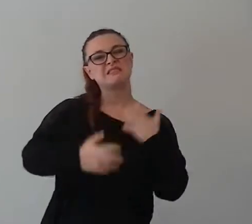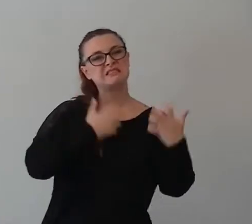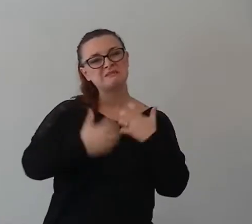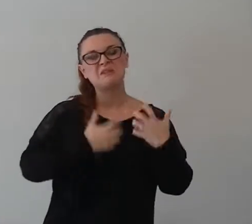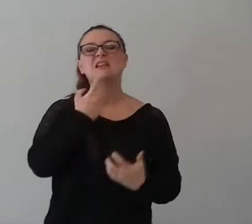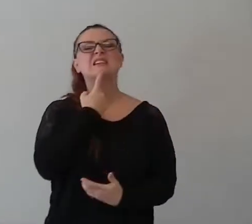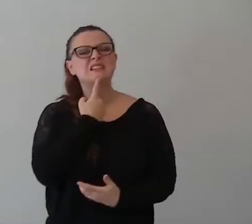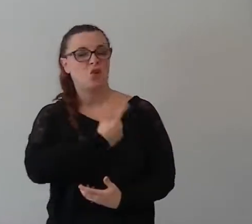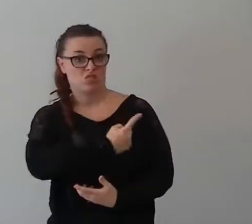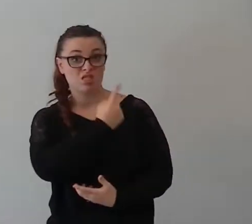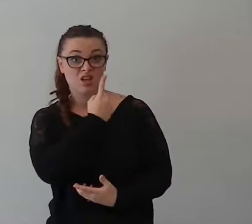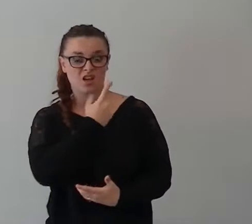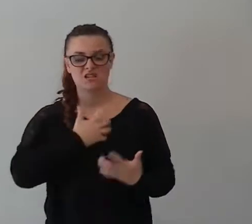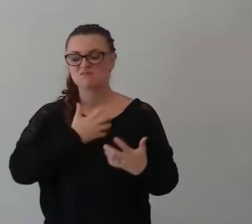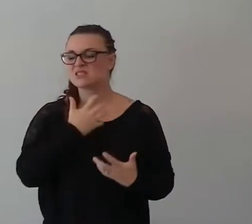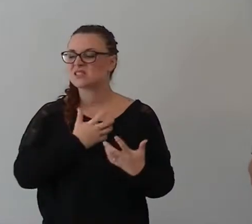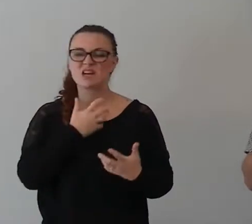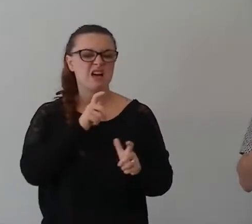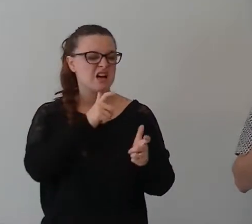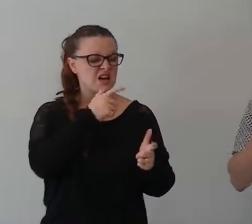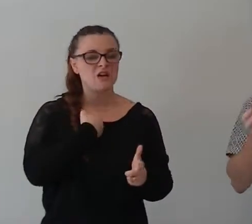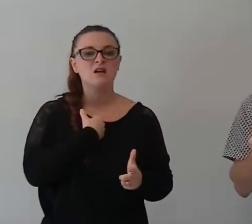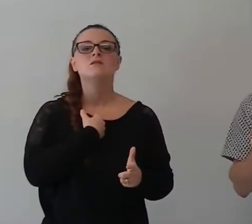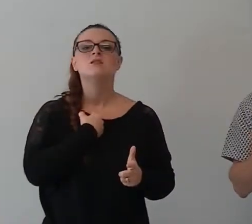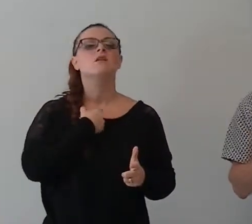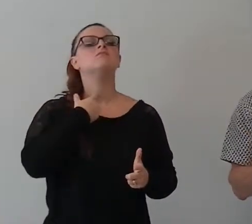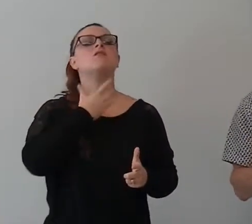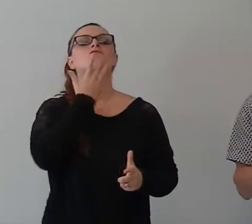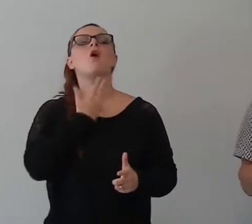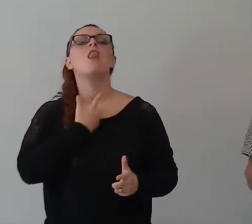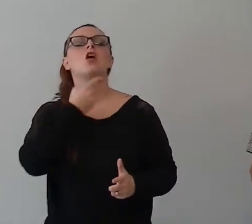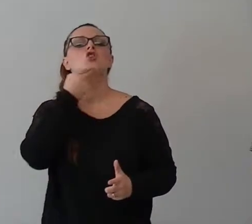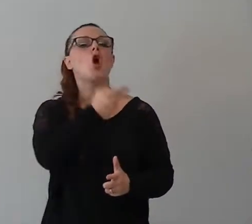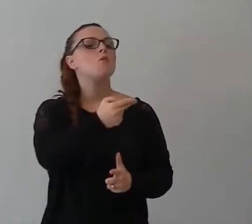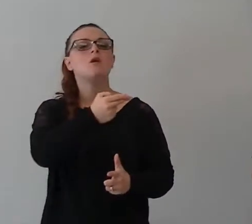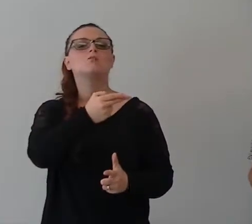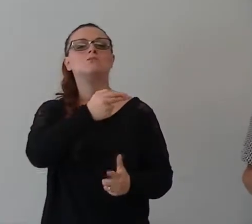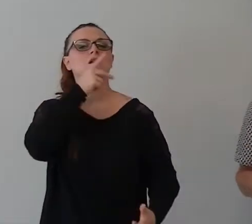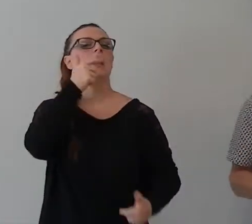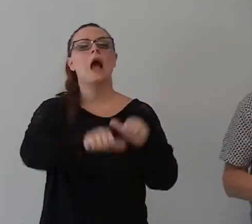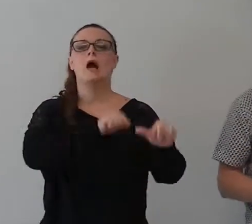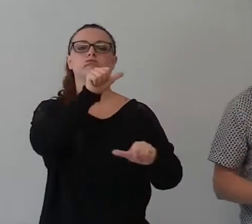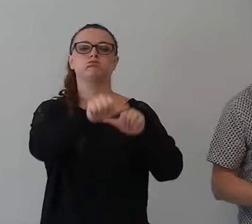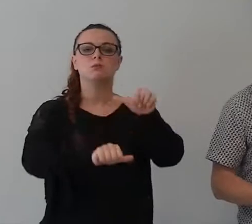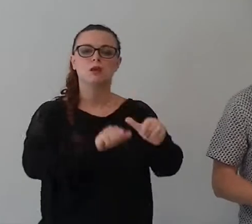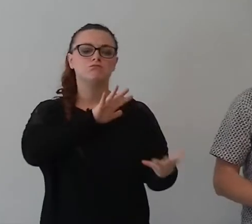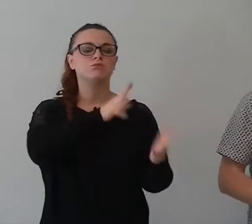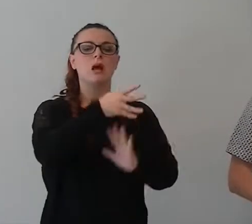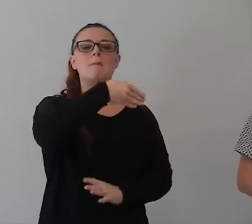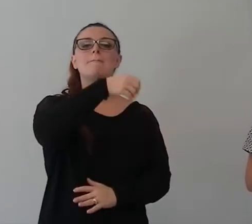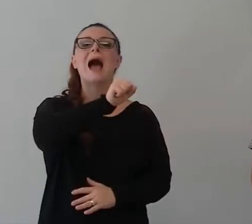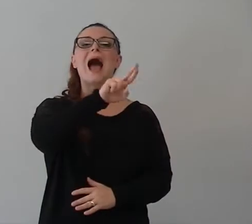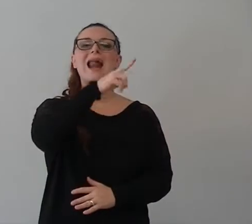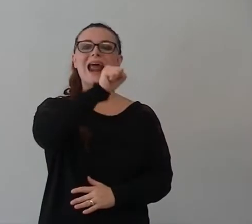a Dio. E tanto è vero che aveva deciso di chiamarsi Mara, che significa Mara.